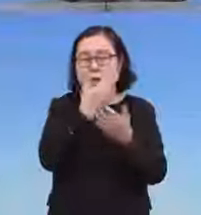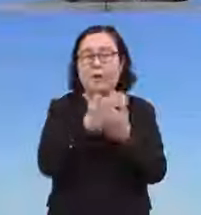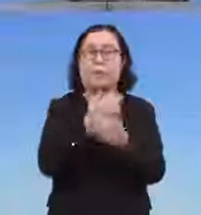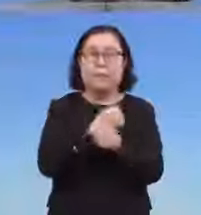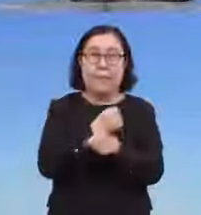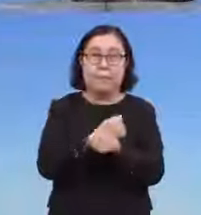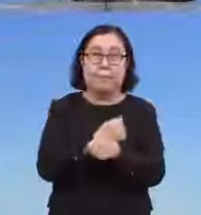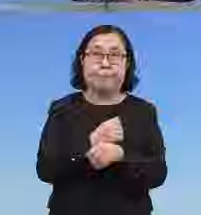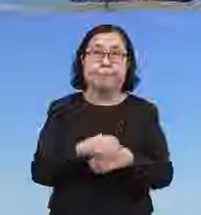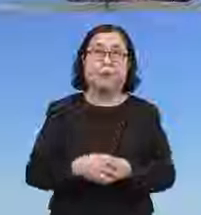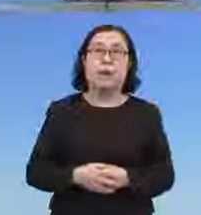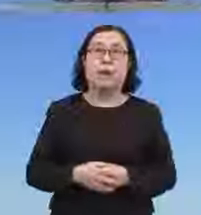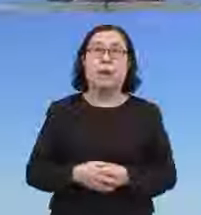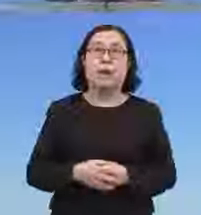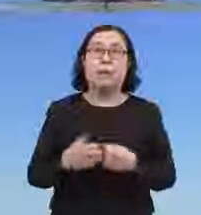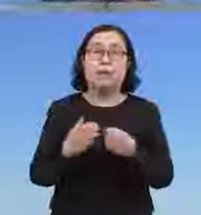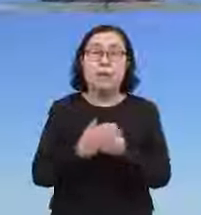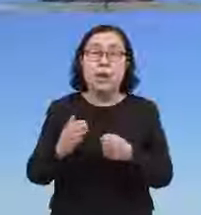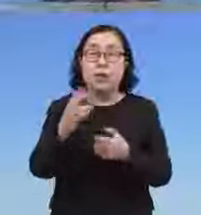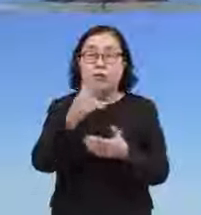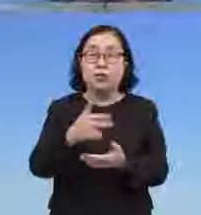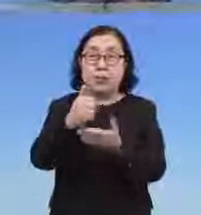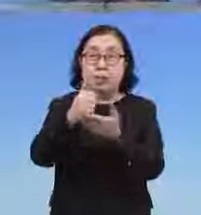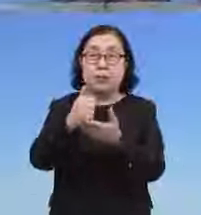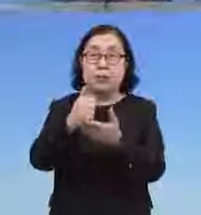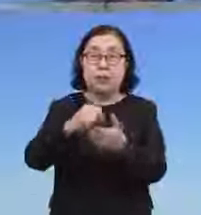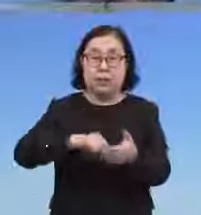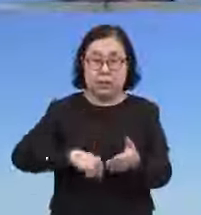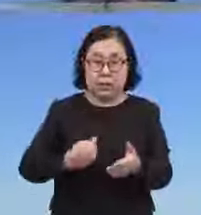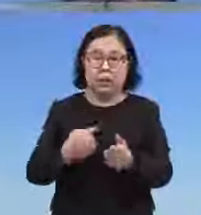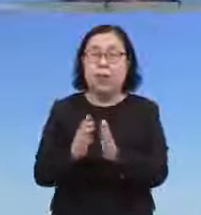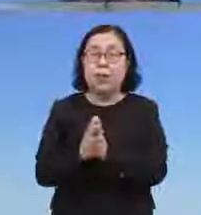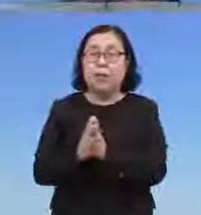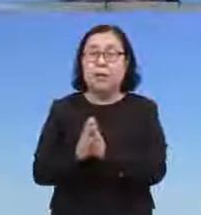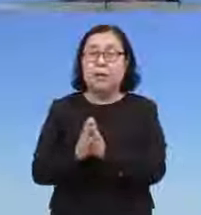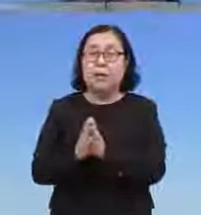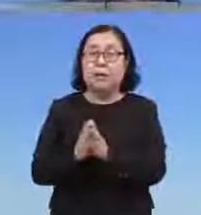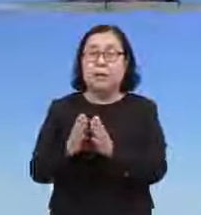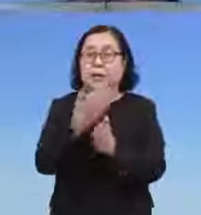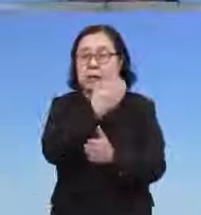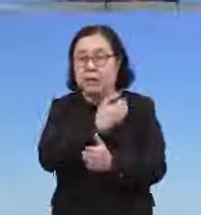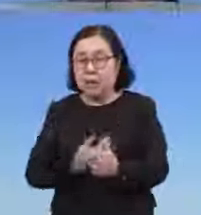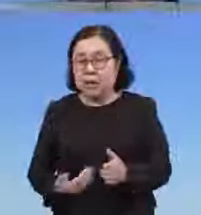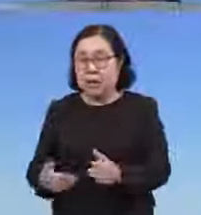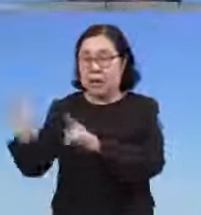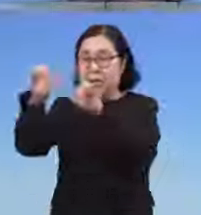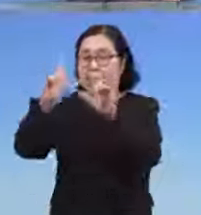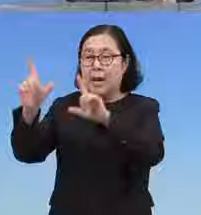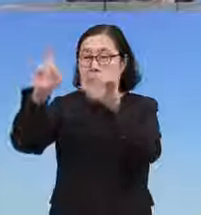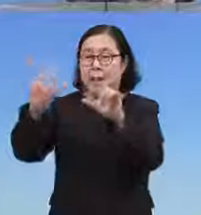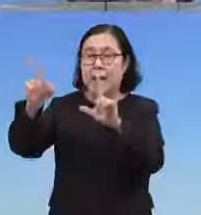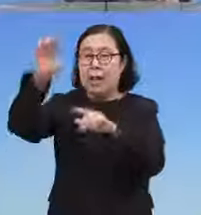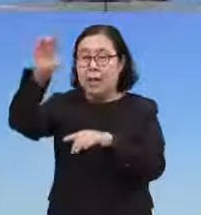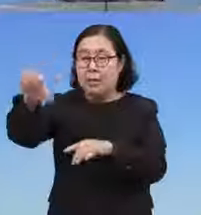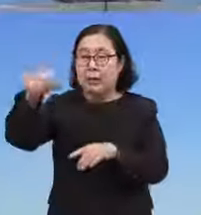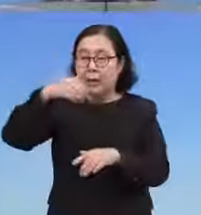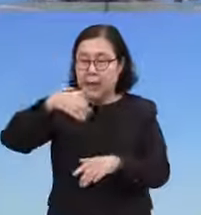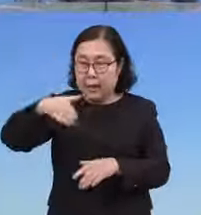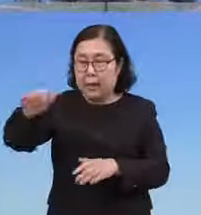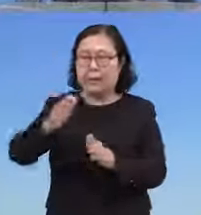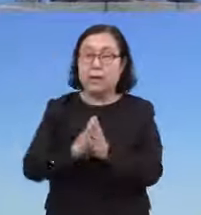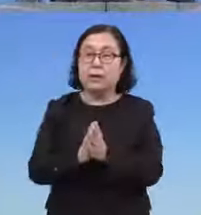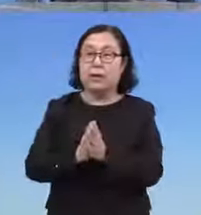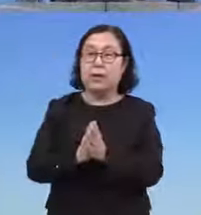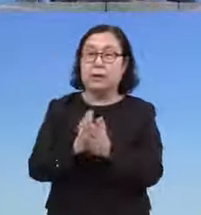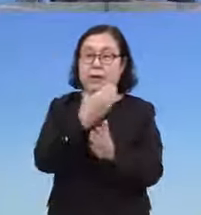좋겠습니다. 이렇게 주님은 친히 제자들의 삶의 현장으로 찾아가셔서 그들을 부르시는데요. 자,